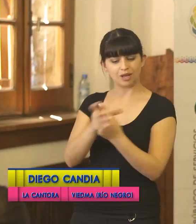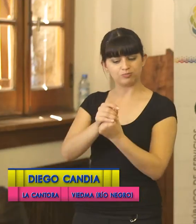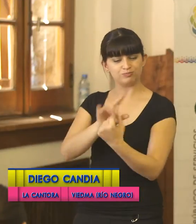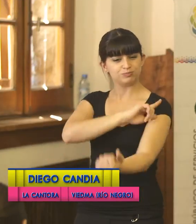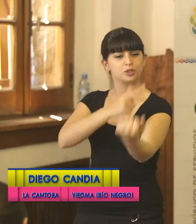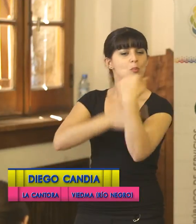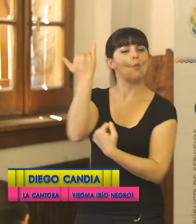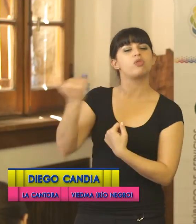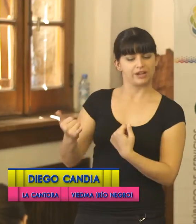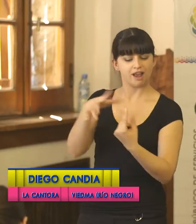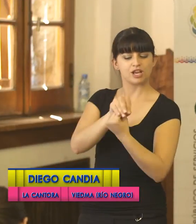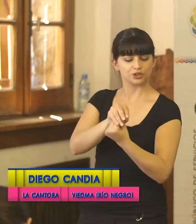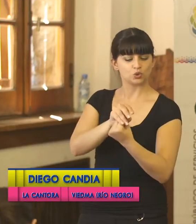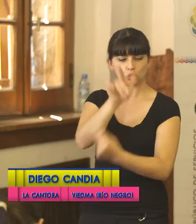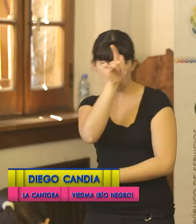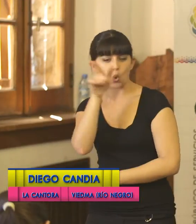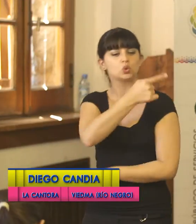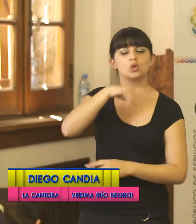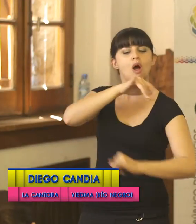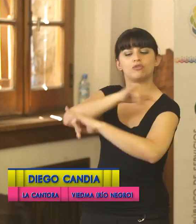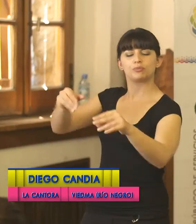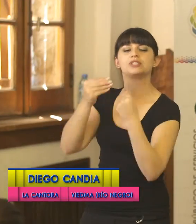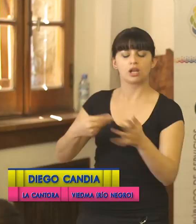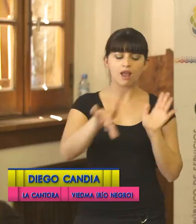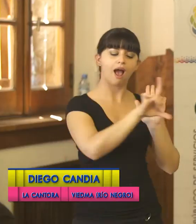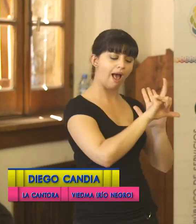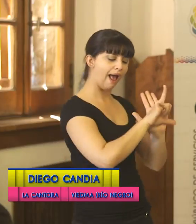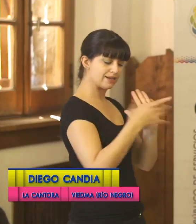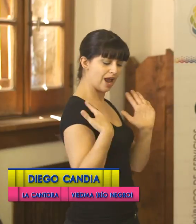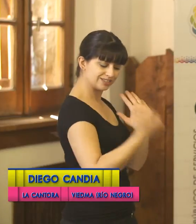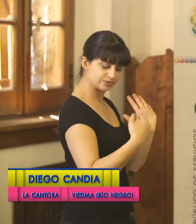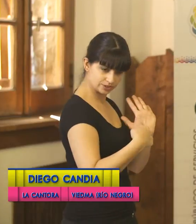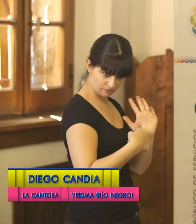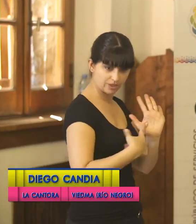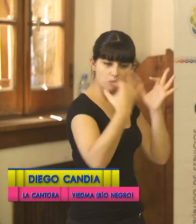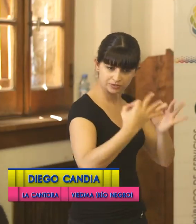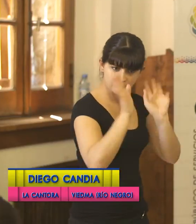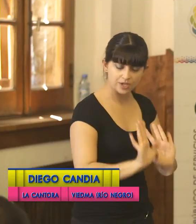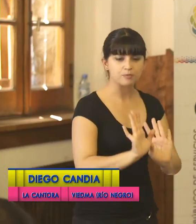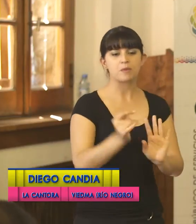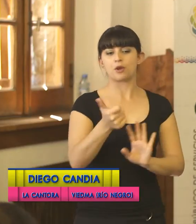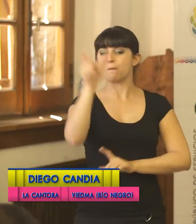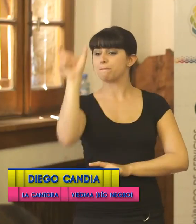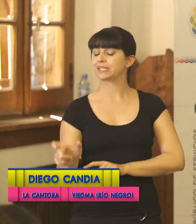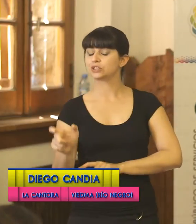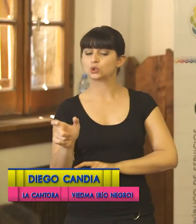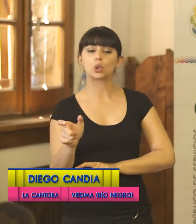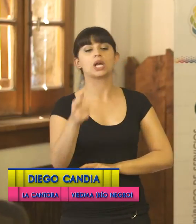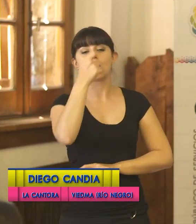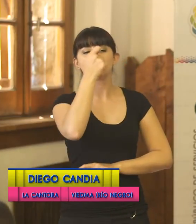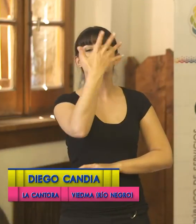poder digamos acá se defiende la ley me parece fantástico pero con 25 mil pesos de sueldo cualquiera defiende la